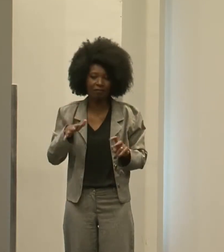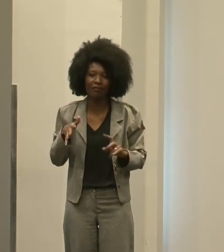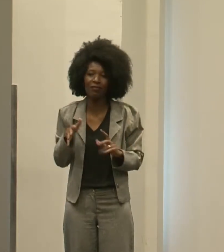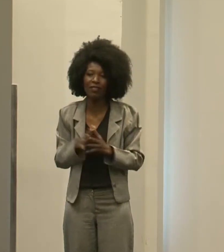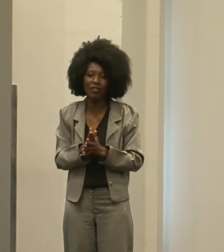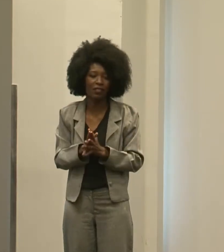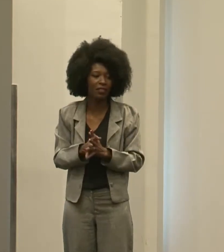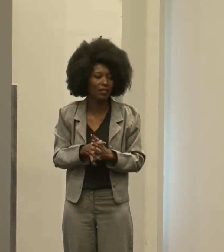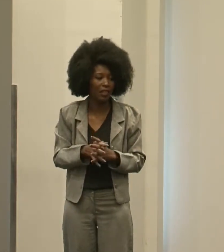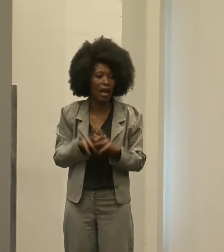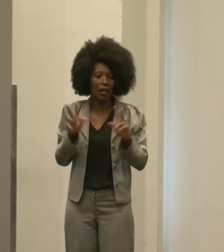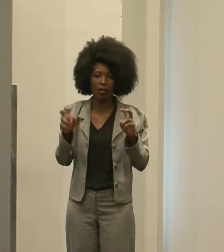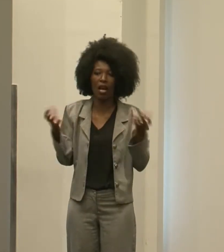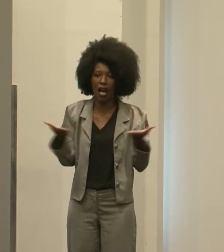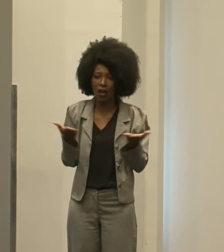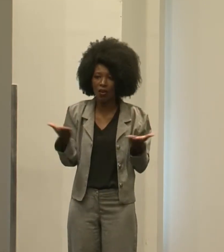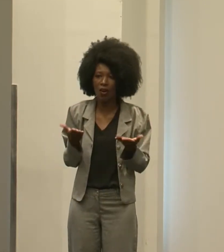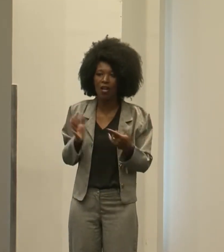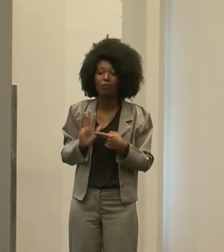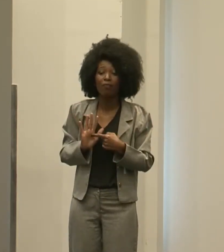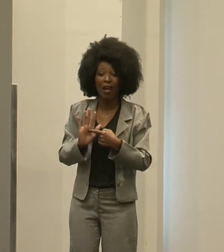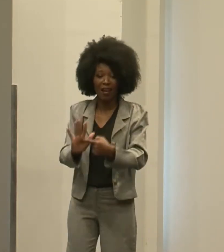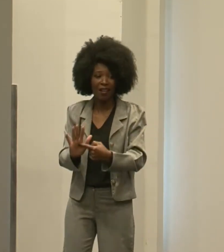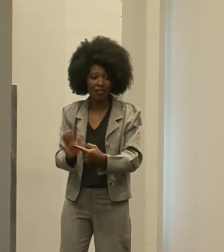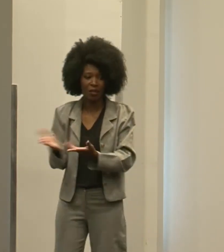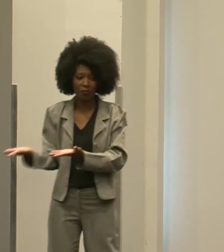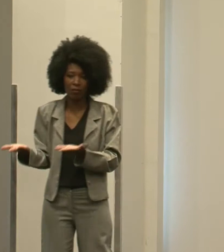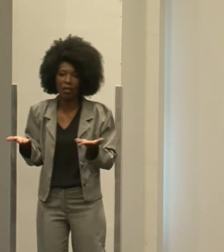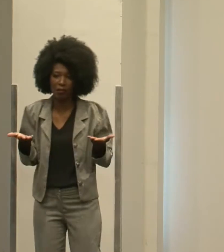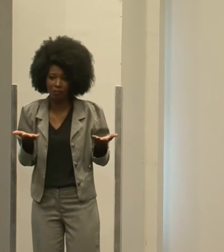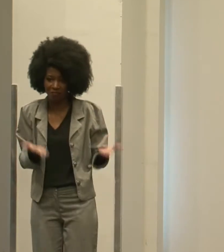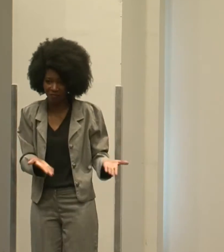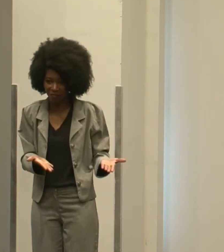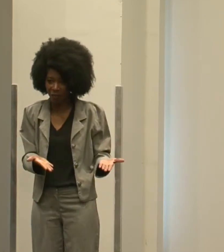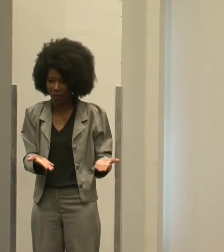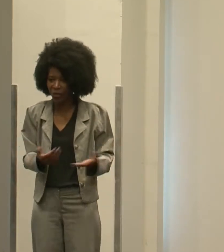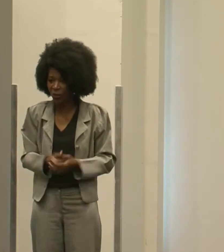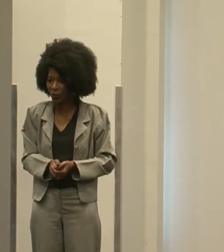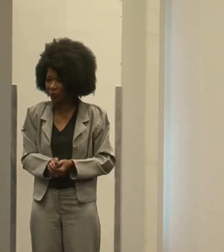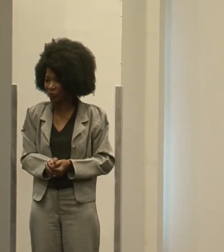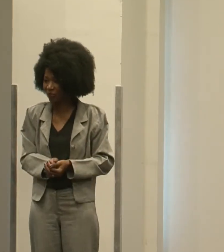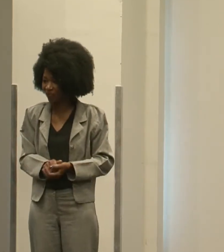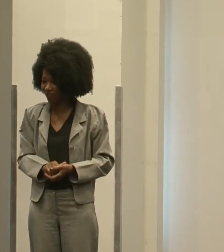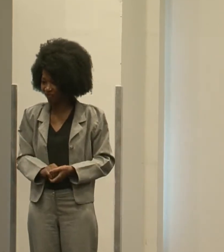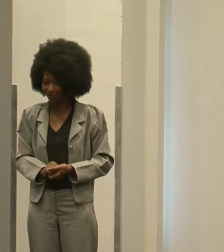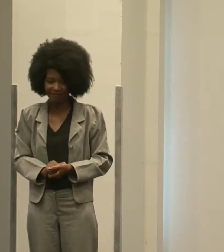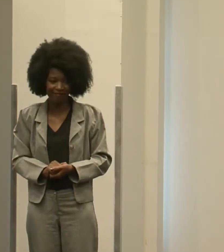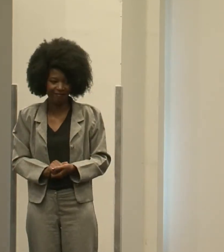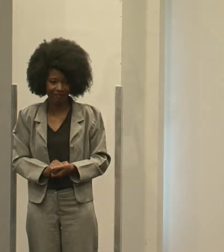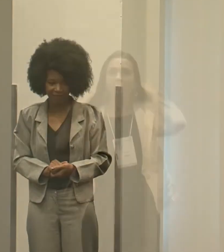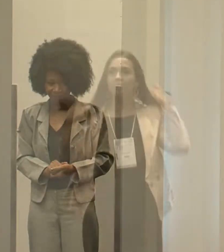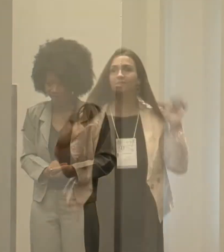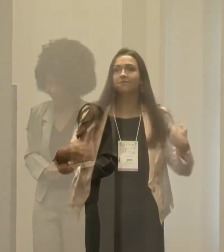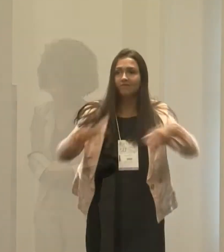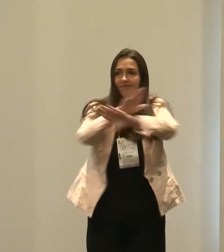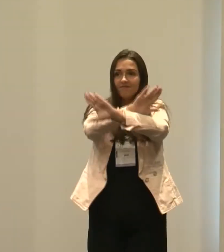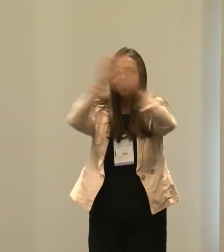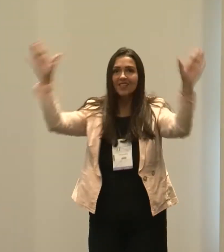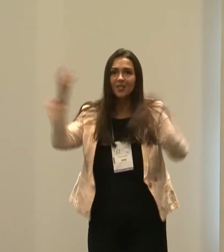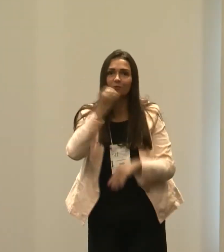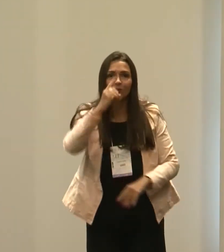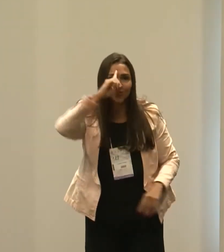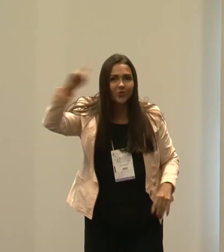que vai apresentar, será a mediadora do próximo ciclo de palestras.